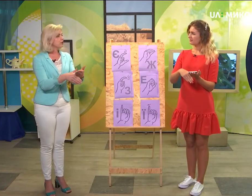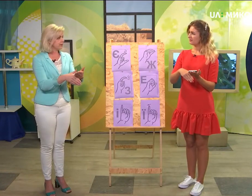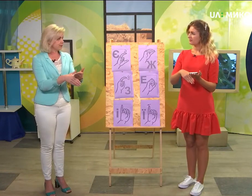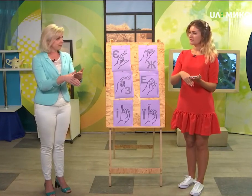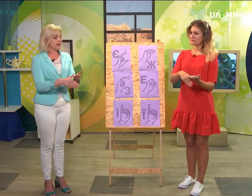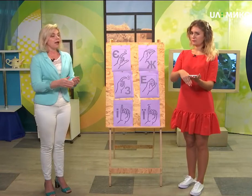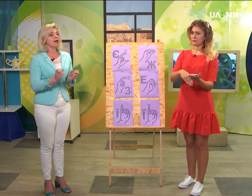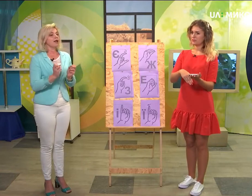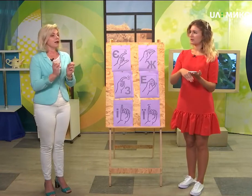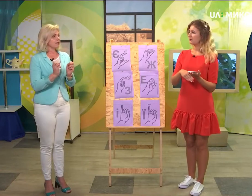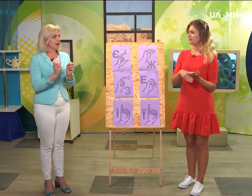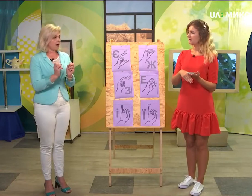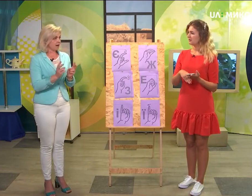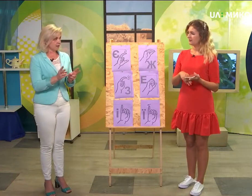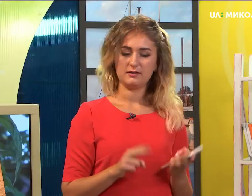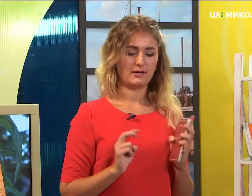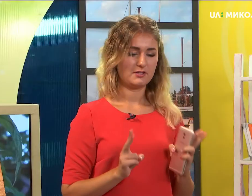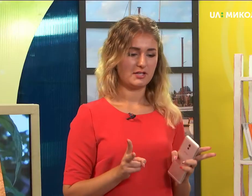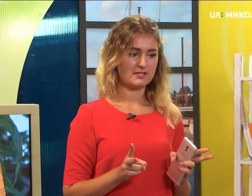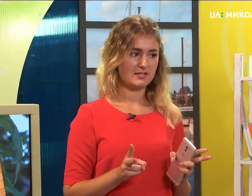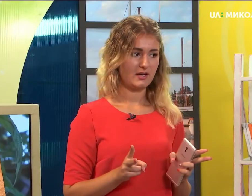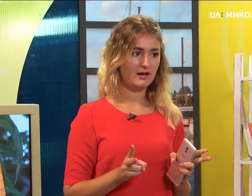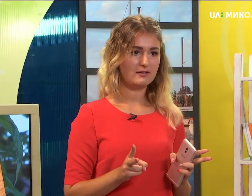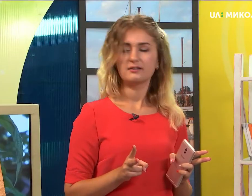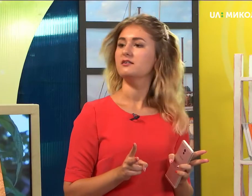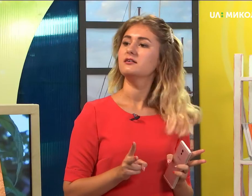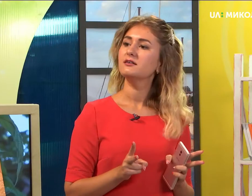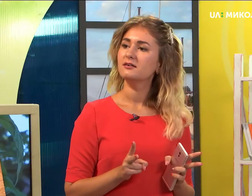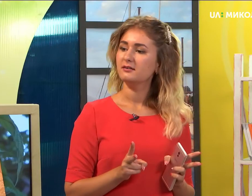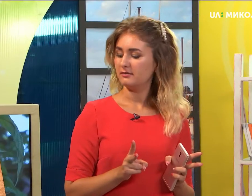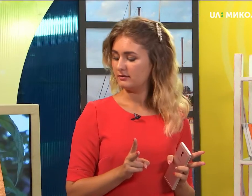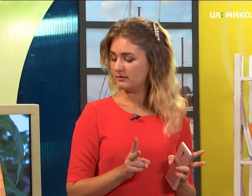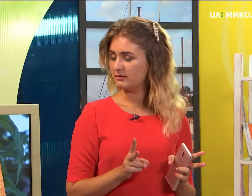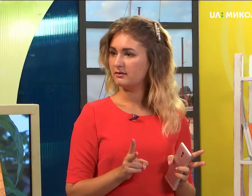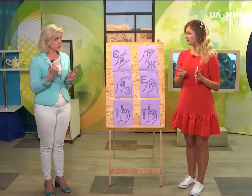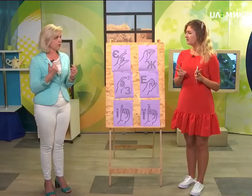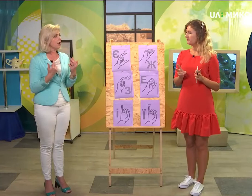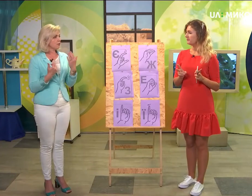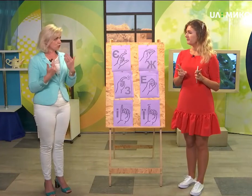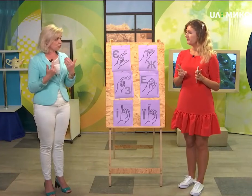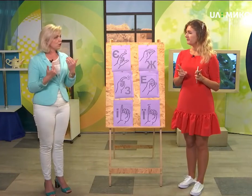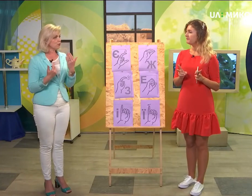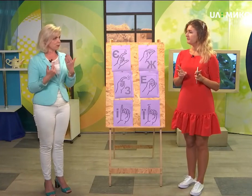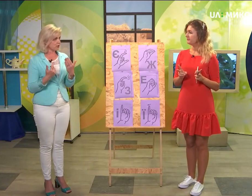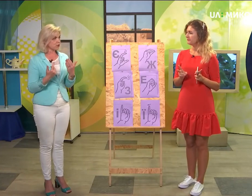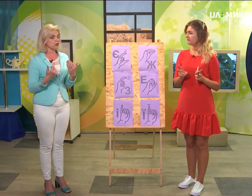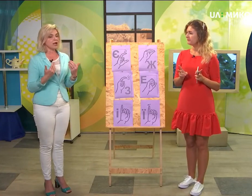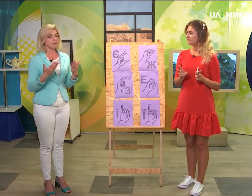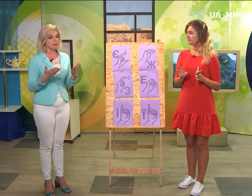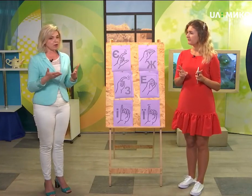Помогти. Помогти. Як? І так, обов'язково ми не забуваємо про артикуляцію. Ми проговорюємо обов'язково. Ми